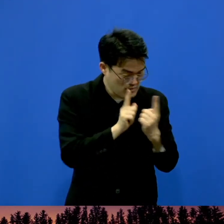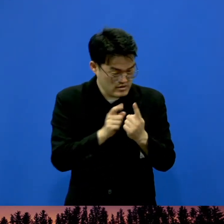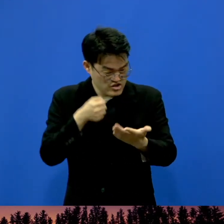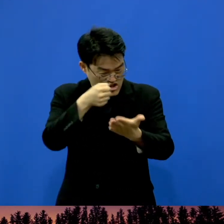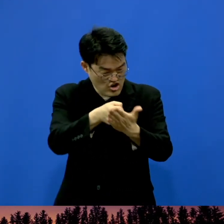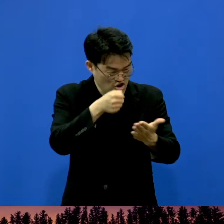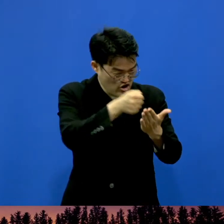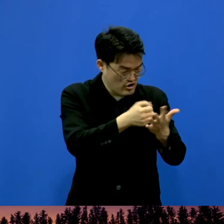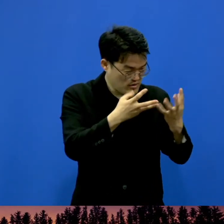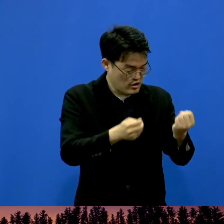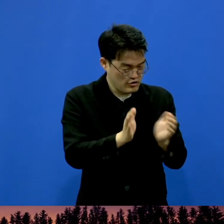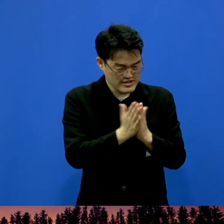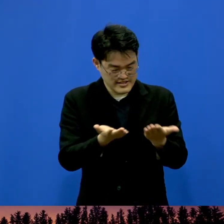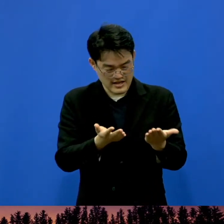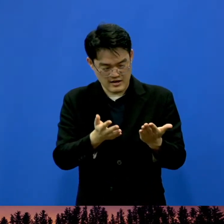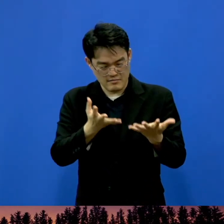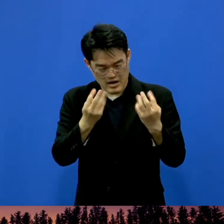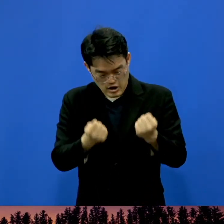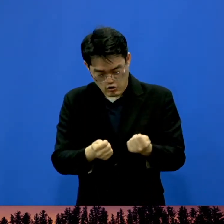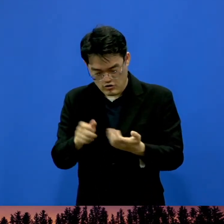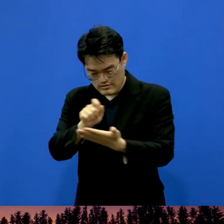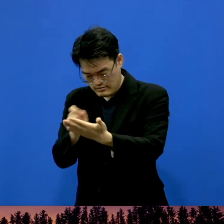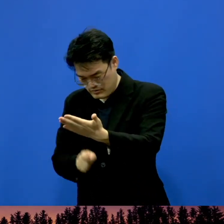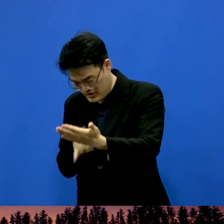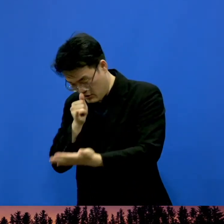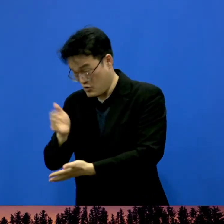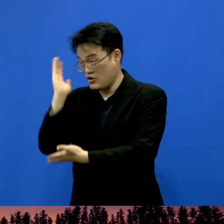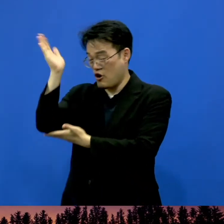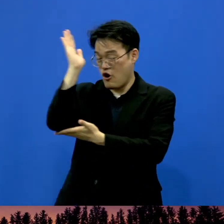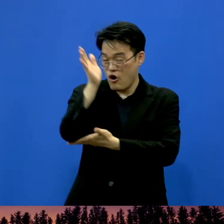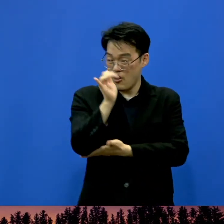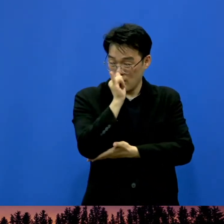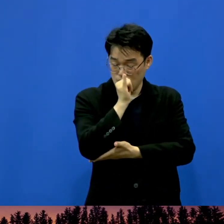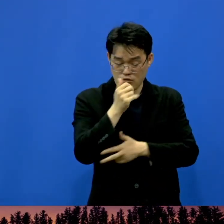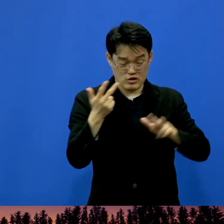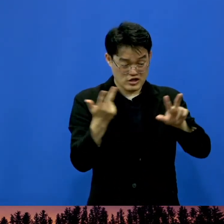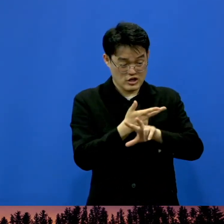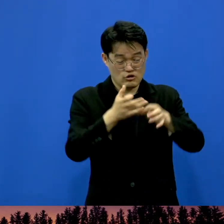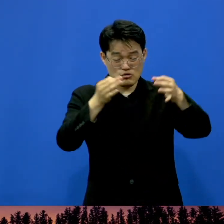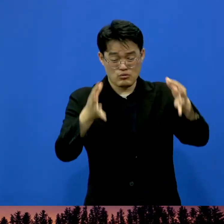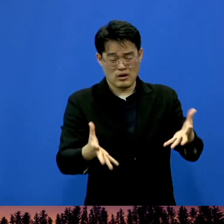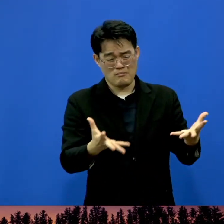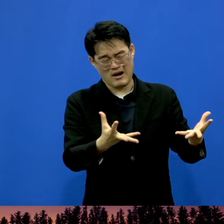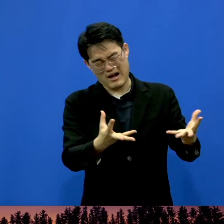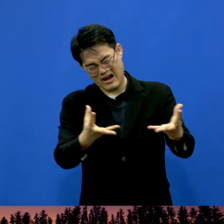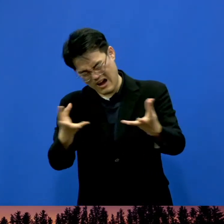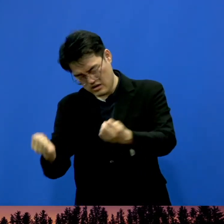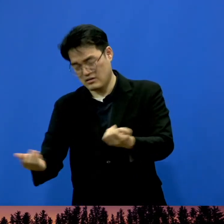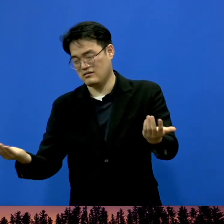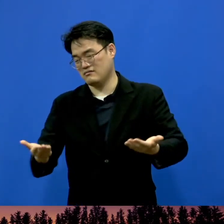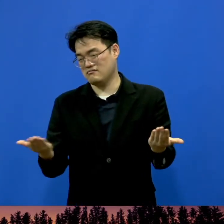읽은 책도 많고 쓴 글도 많고 설교가 몇 편 하고 이거 한 주간 동안 어마어마한 일들이 일어나요.